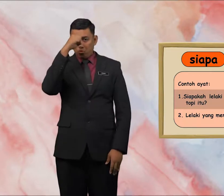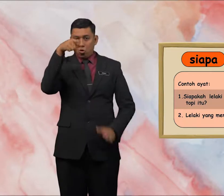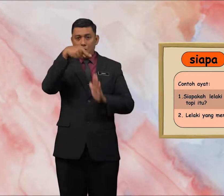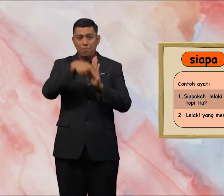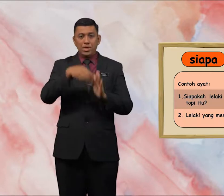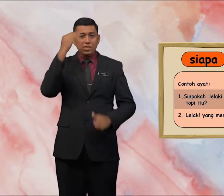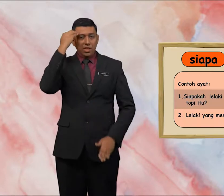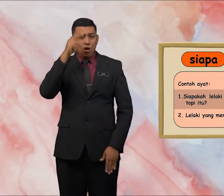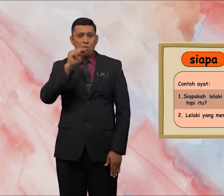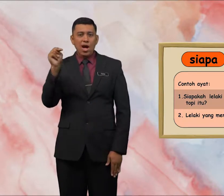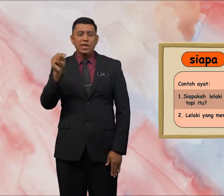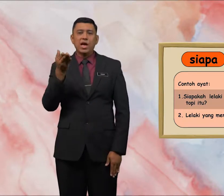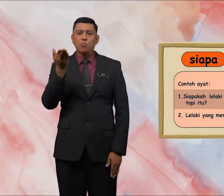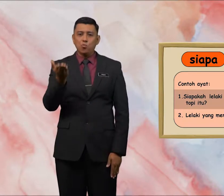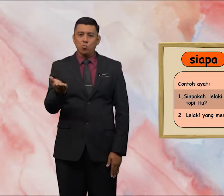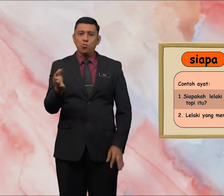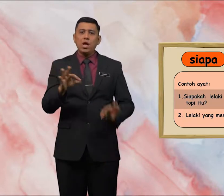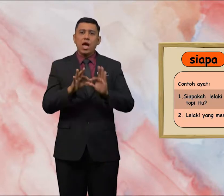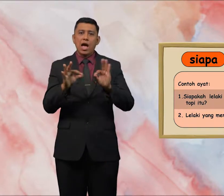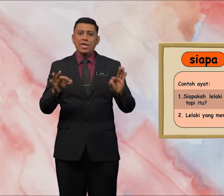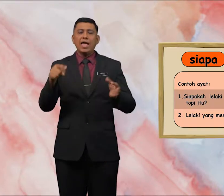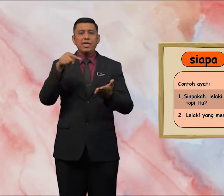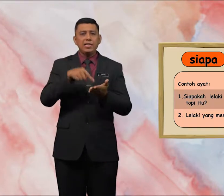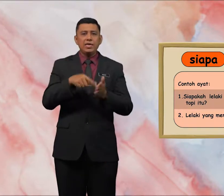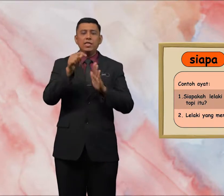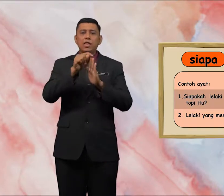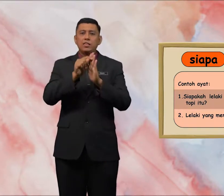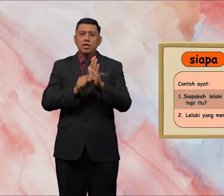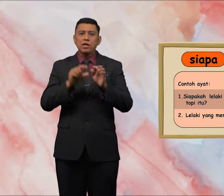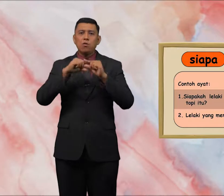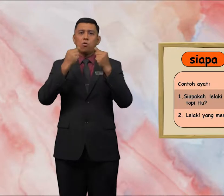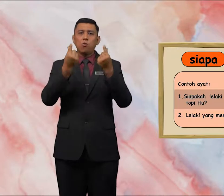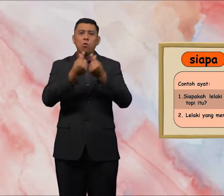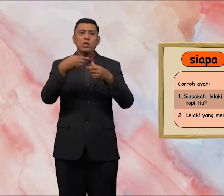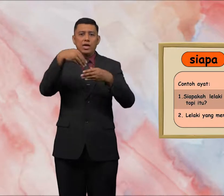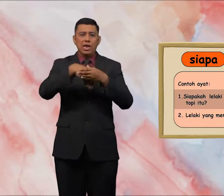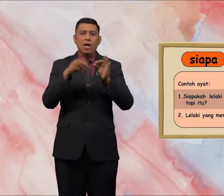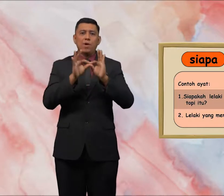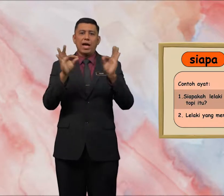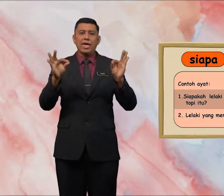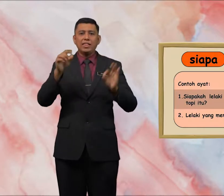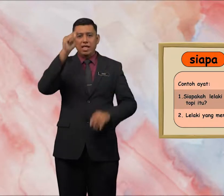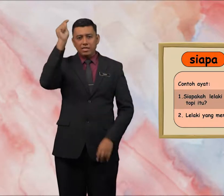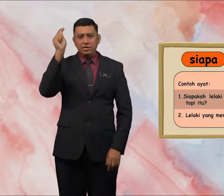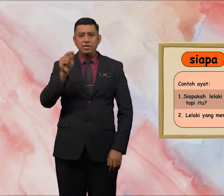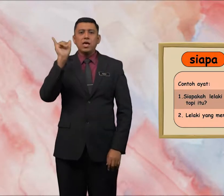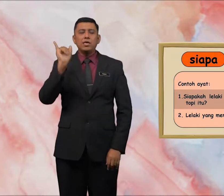Untuk pengetahuan kamu, ayat ini tergolong dalam ayat tanya